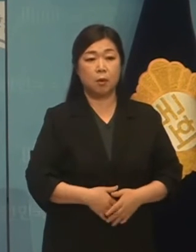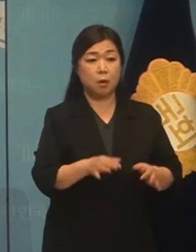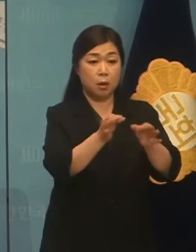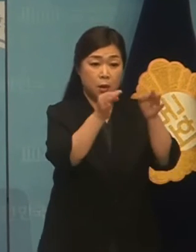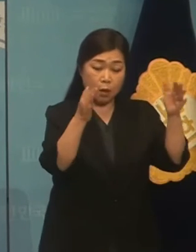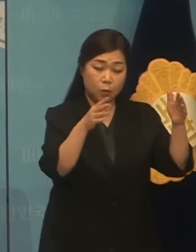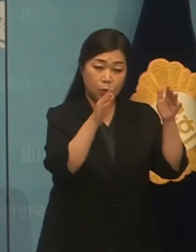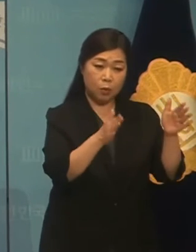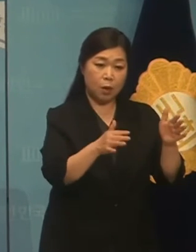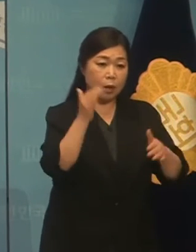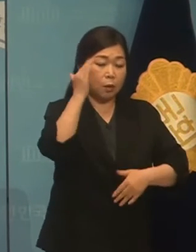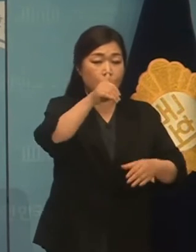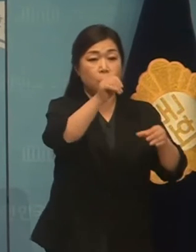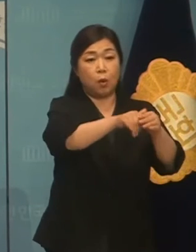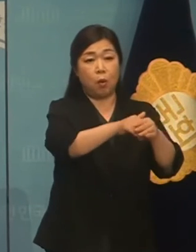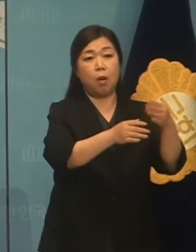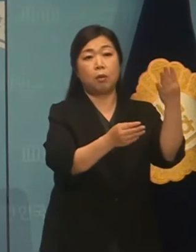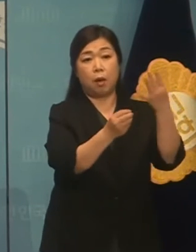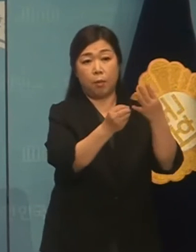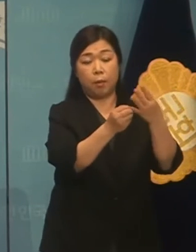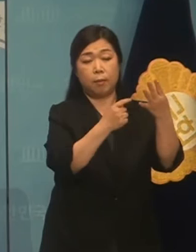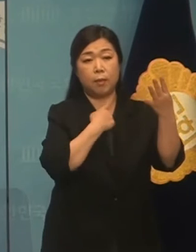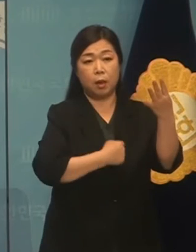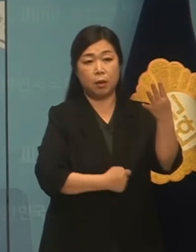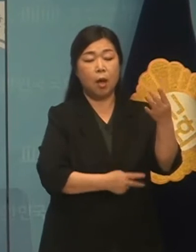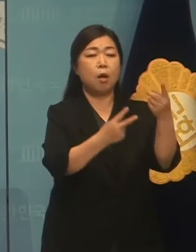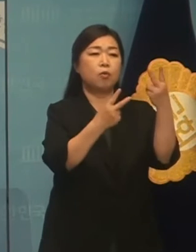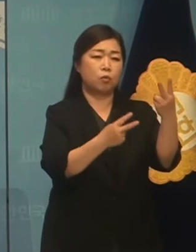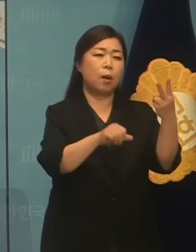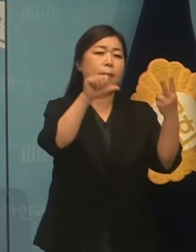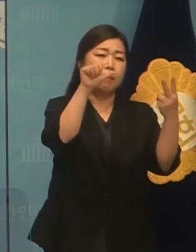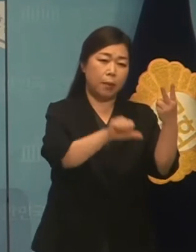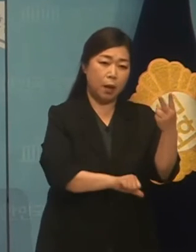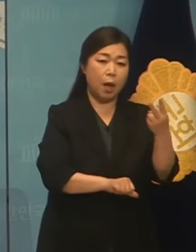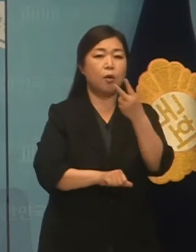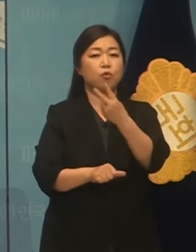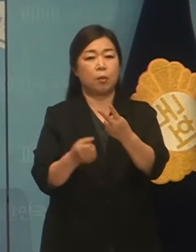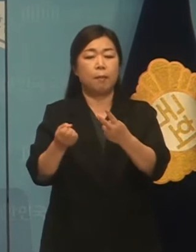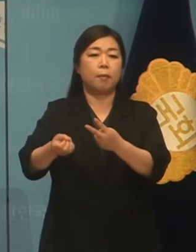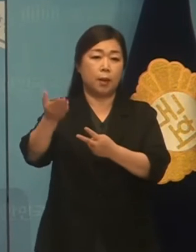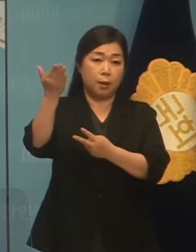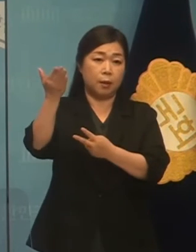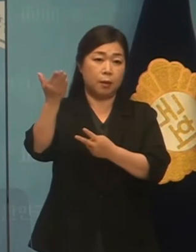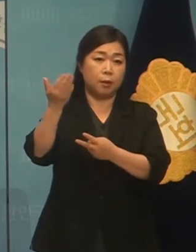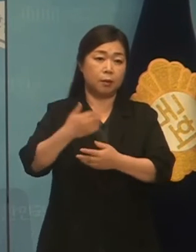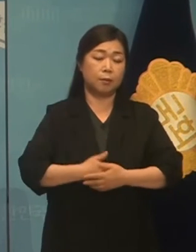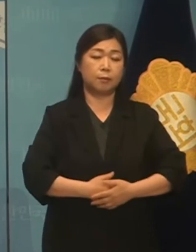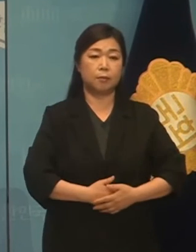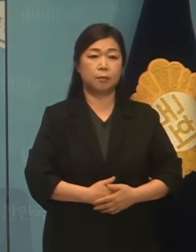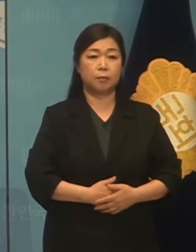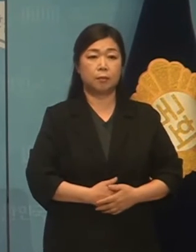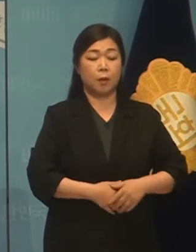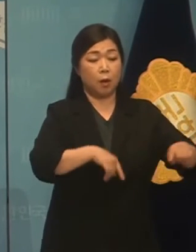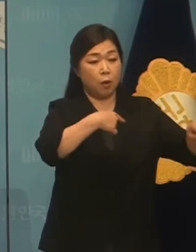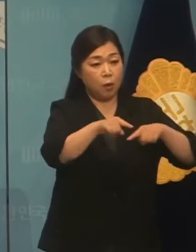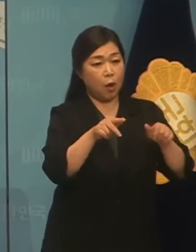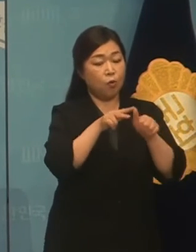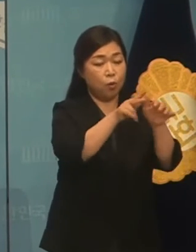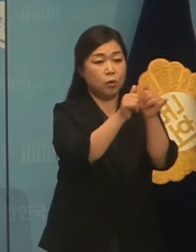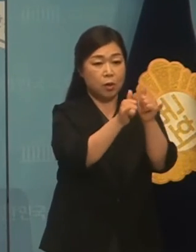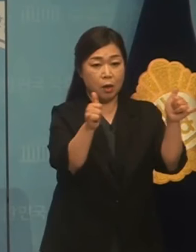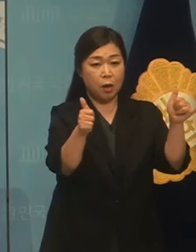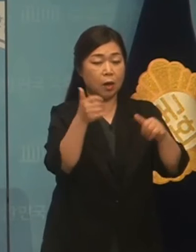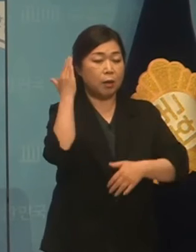기간에서는 대통령 선거를 4번 치러서 2번 지고 2번 이겼습니다. 정당과